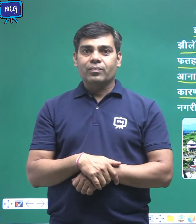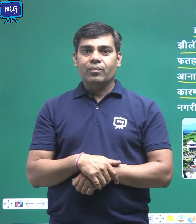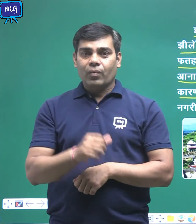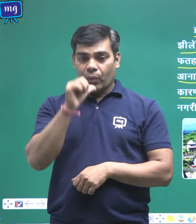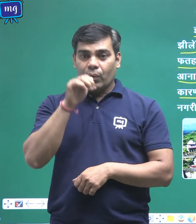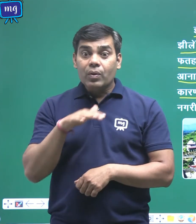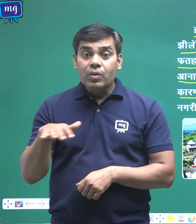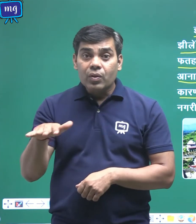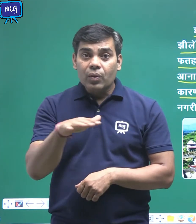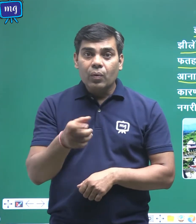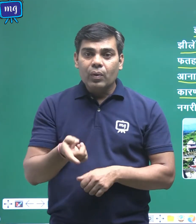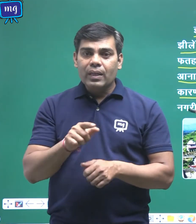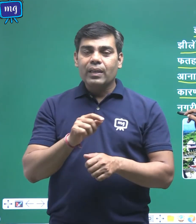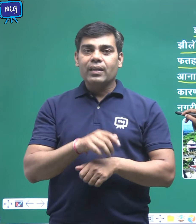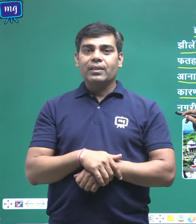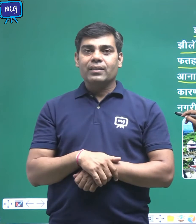झीलों की